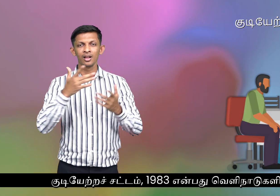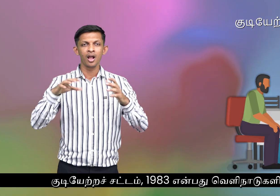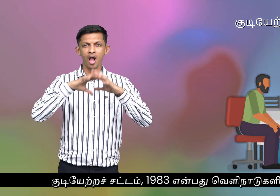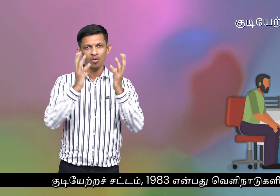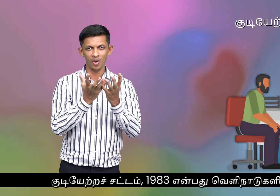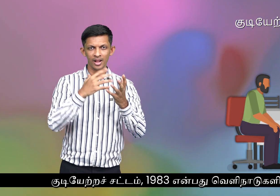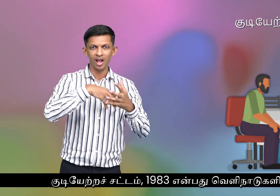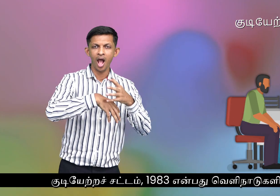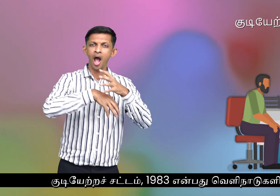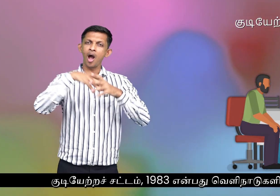குடியேற்ற சட்டம்